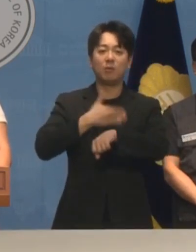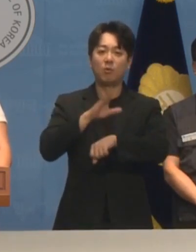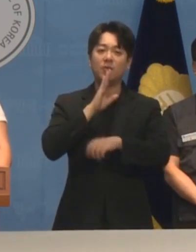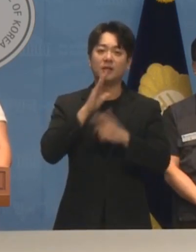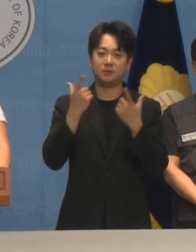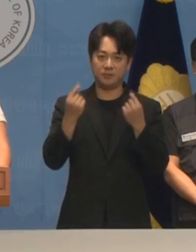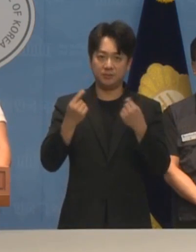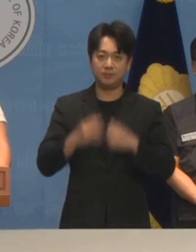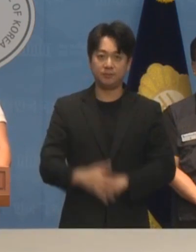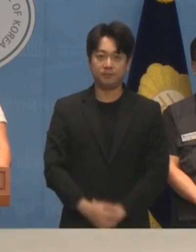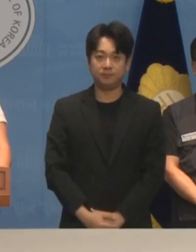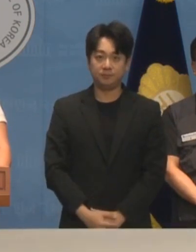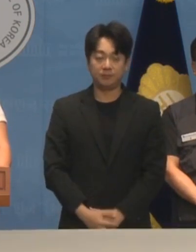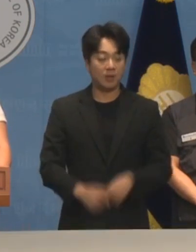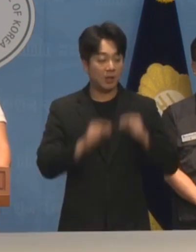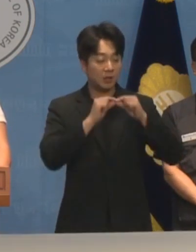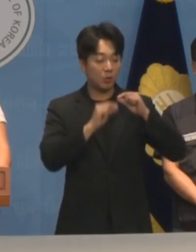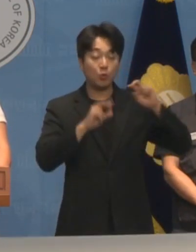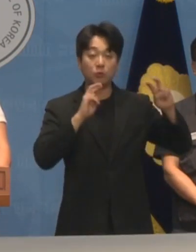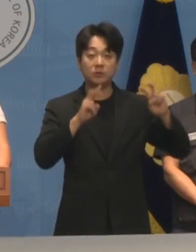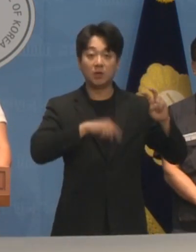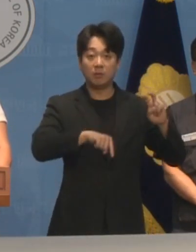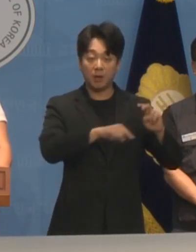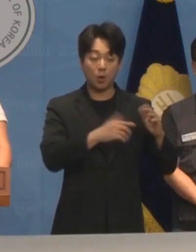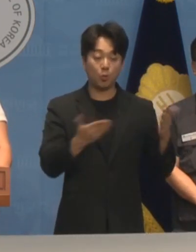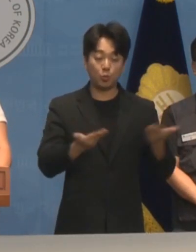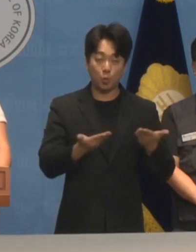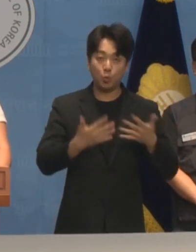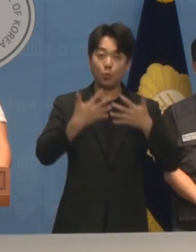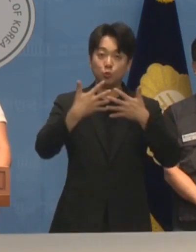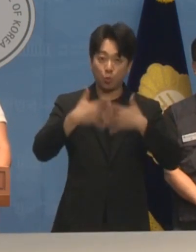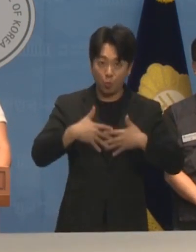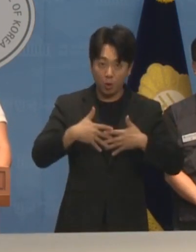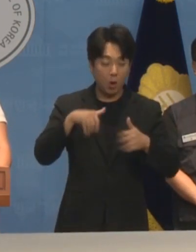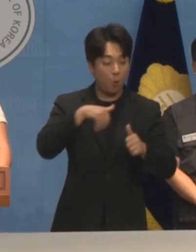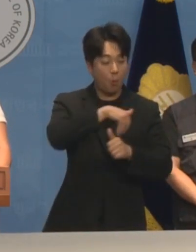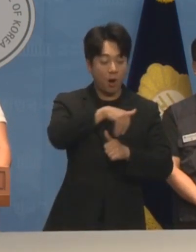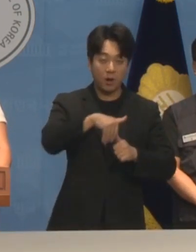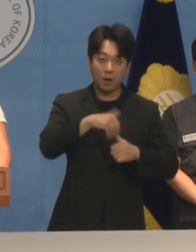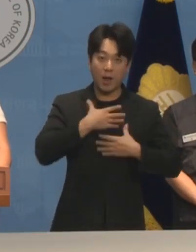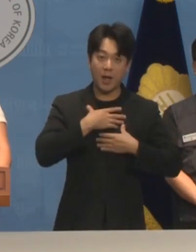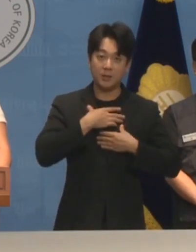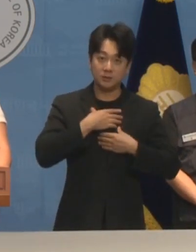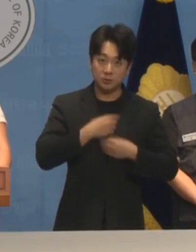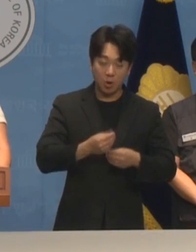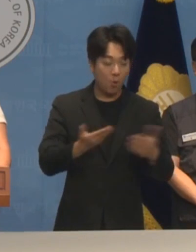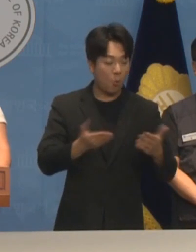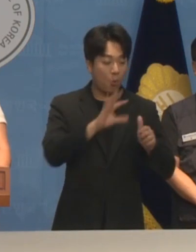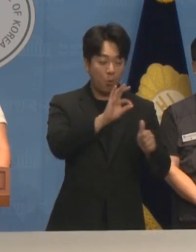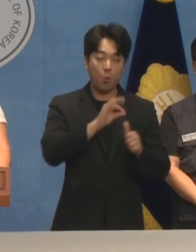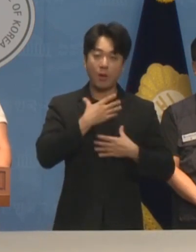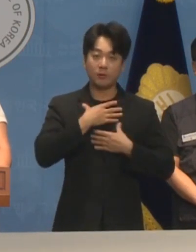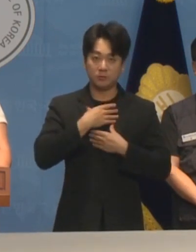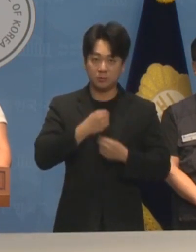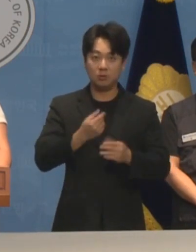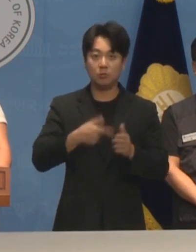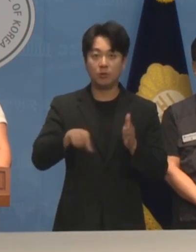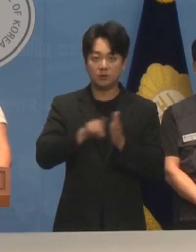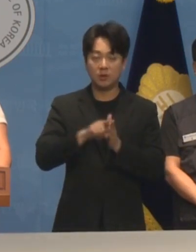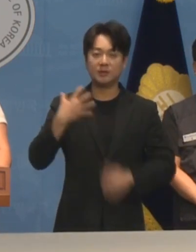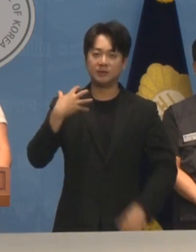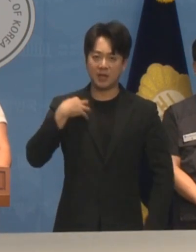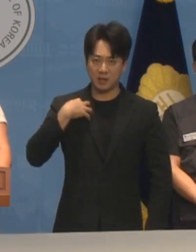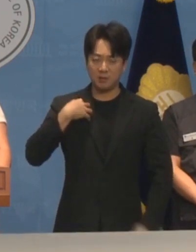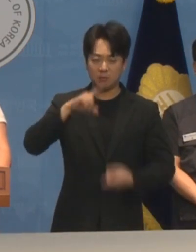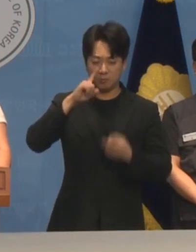현대자동차는 이수기업 노동자들의 노동조건과 처우 제어 없는 온전한 고용승계가 될 수 있도록 책임을